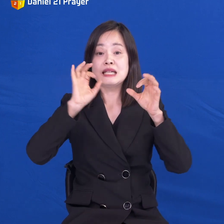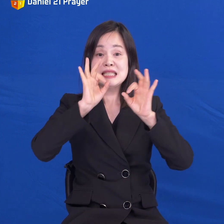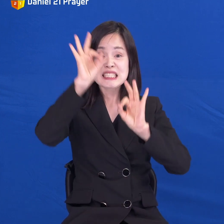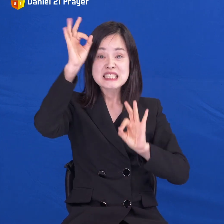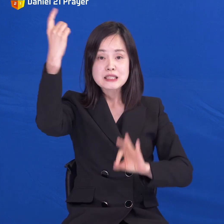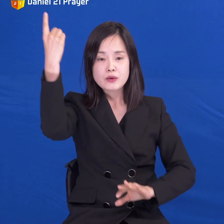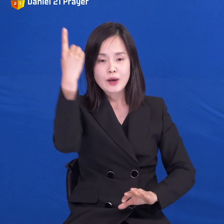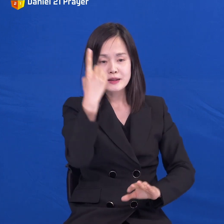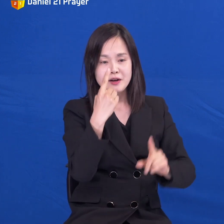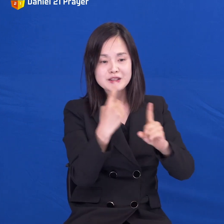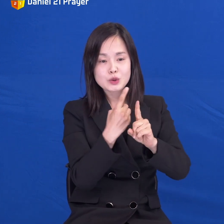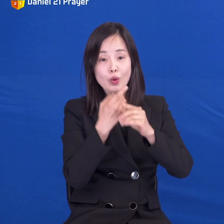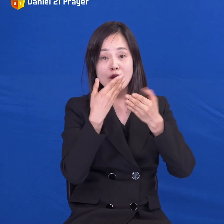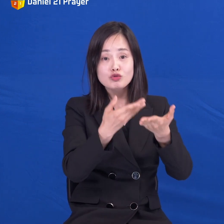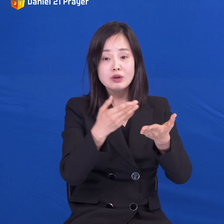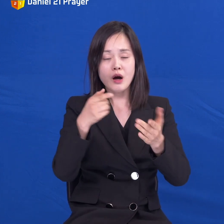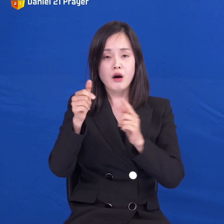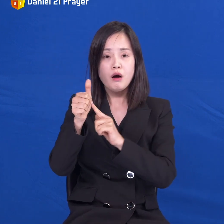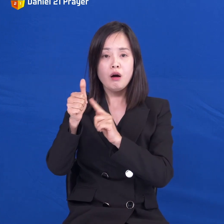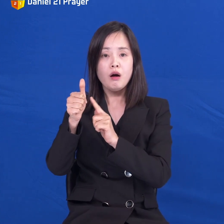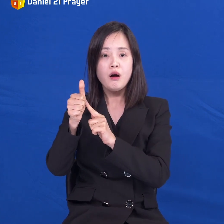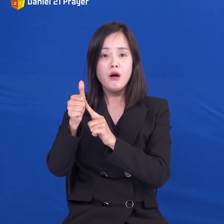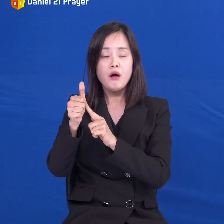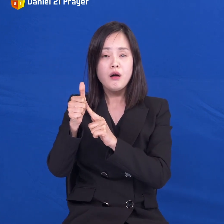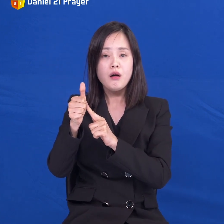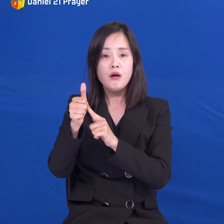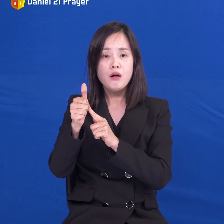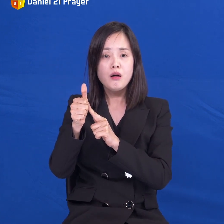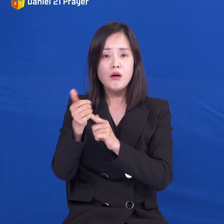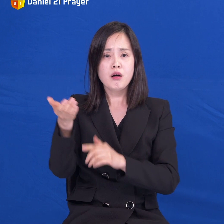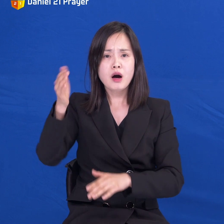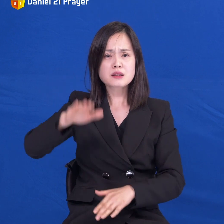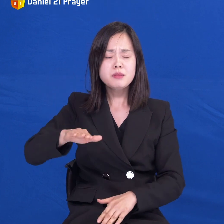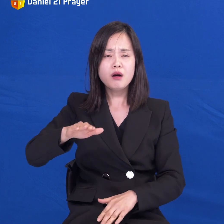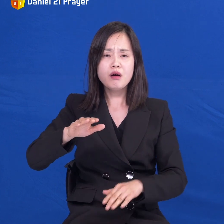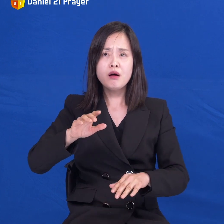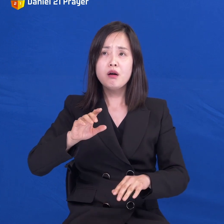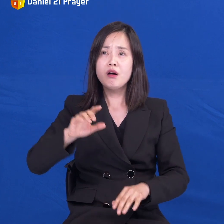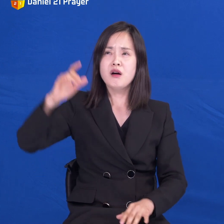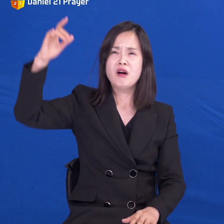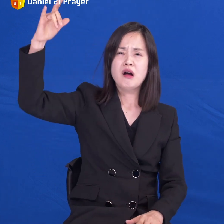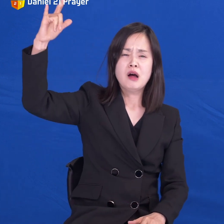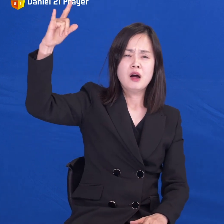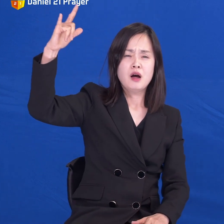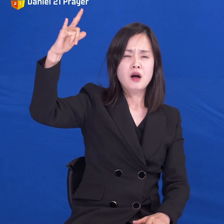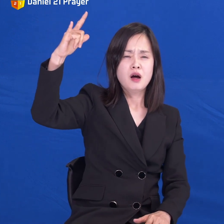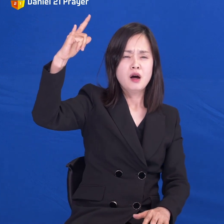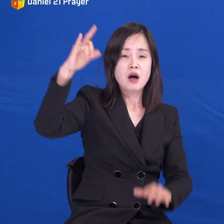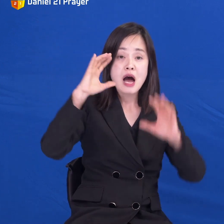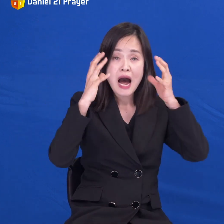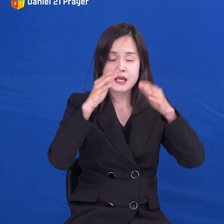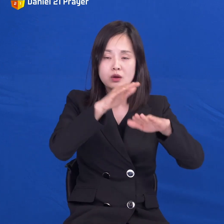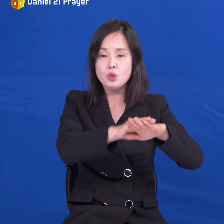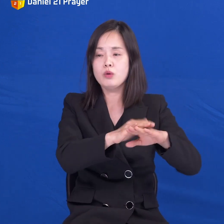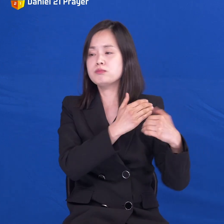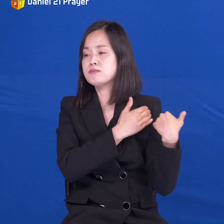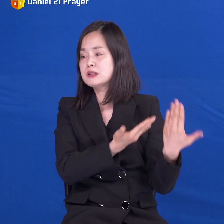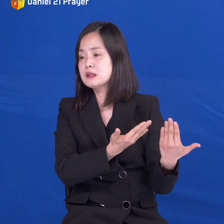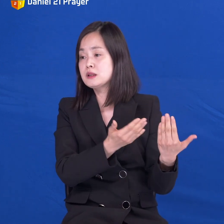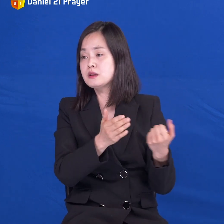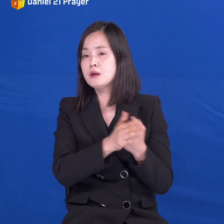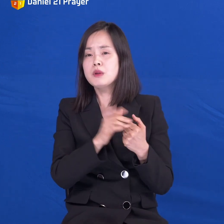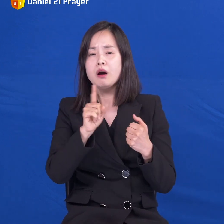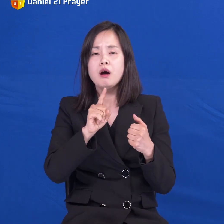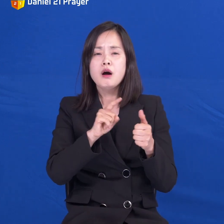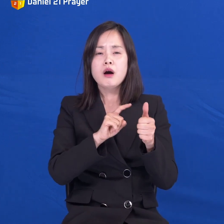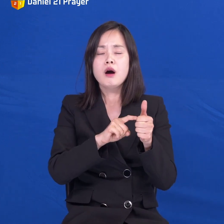얘기입니다. 그런데 이 적도의 태양에 이 아이가 목말라 죽었습니다. 저는